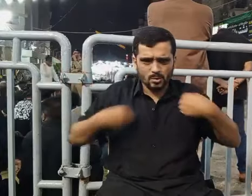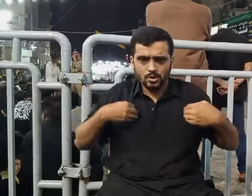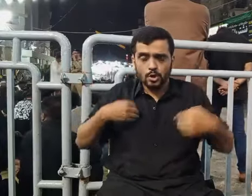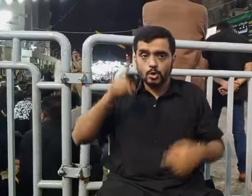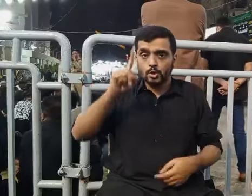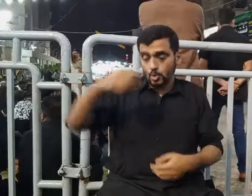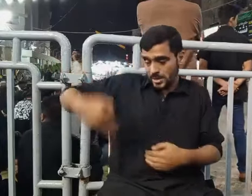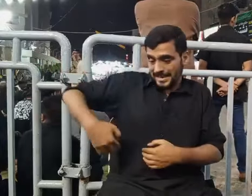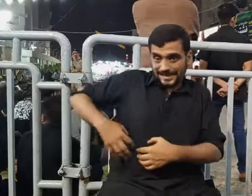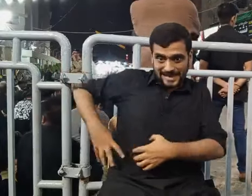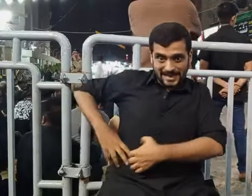کلیجے کے ٹکڑے